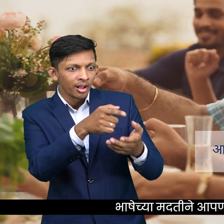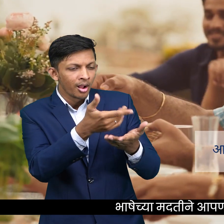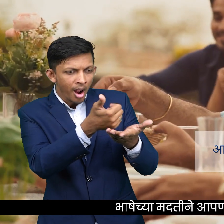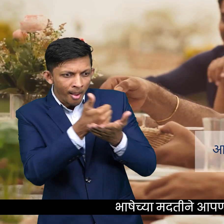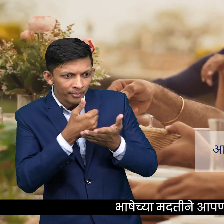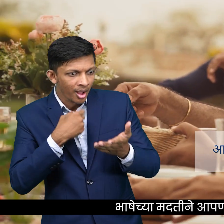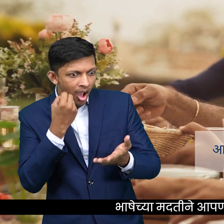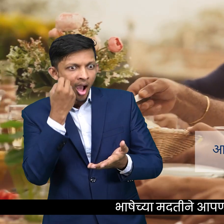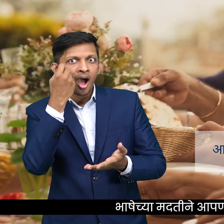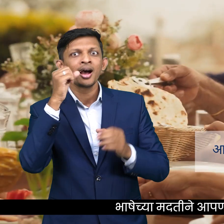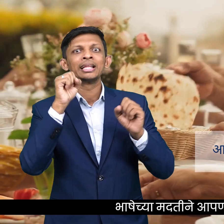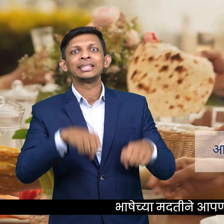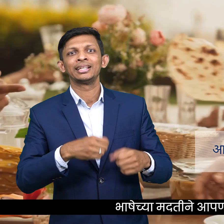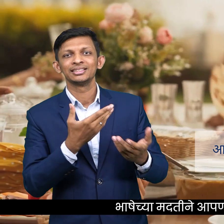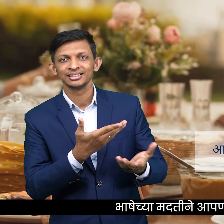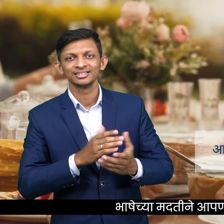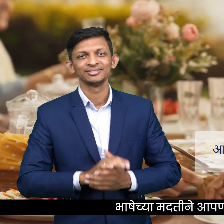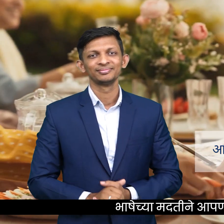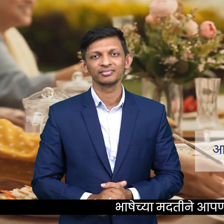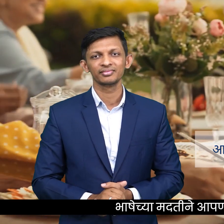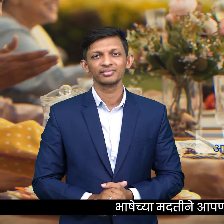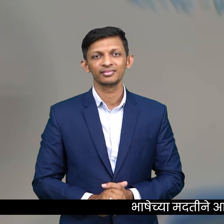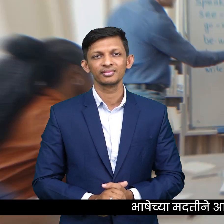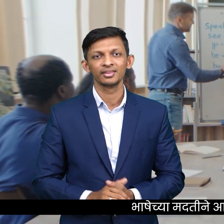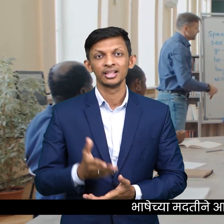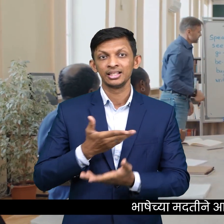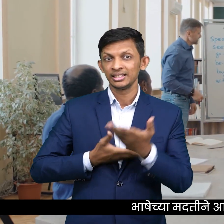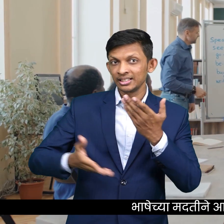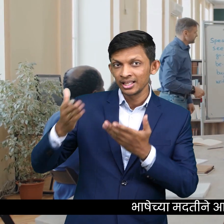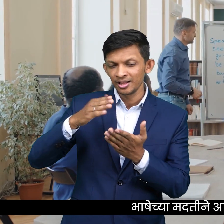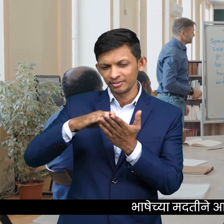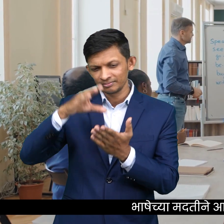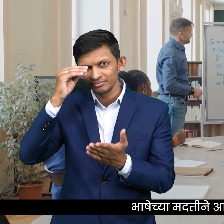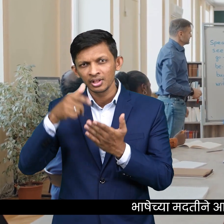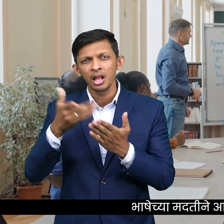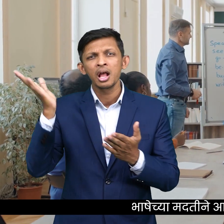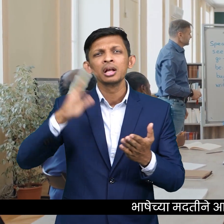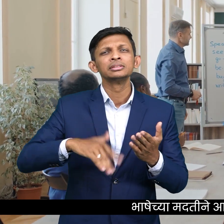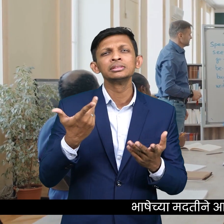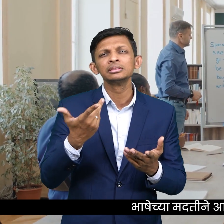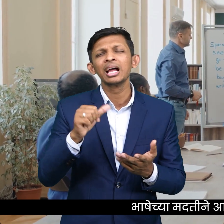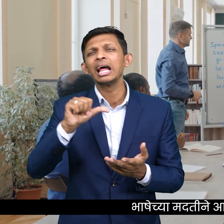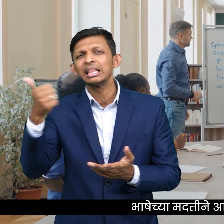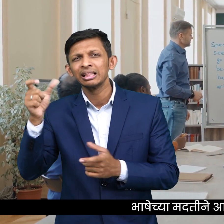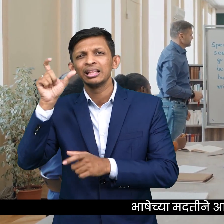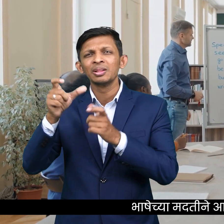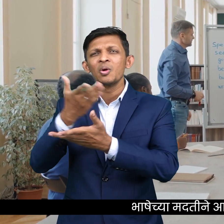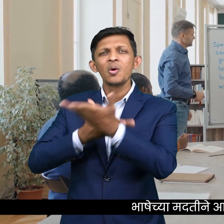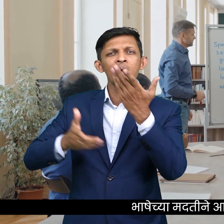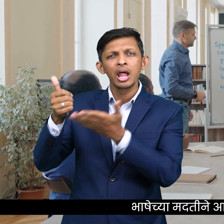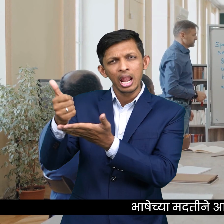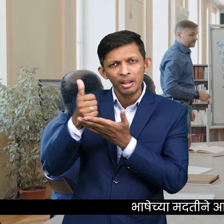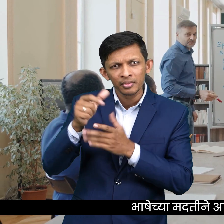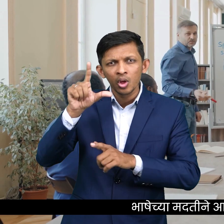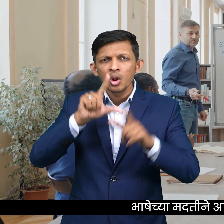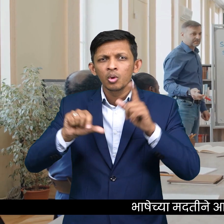भाषेच्या मदतीने आपण एकमेकांशी संवाद साधतो. भाषेच्या मदतीने आपण इतरांकडून शिकतो.